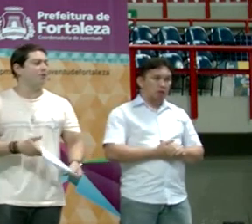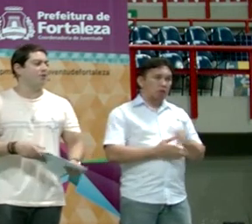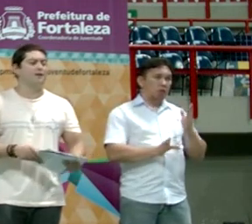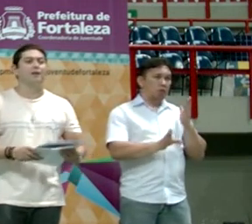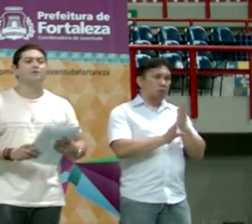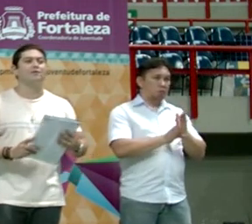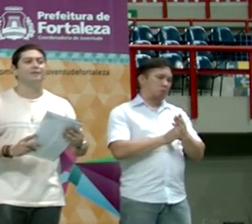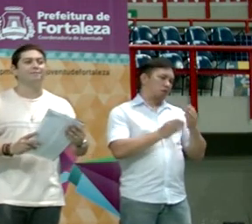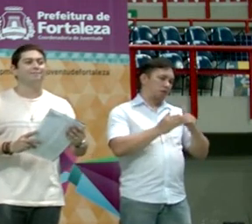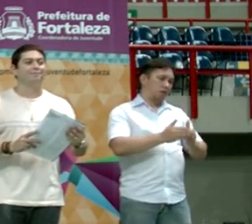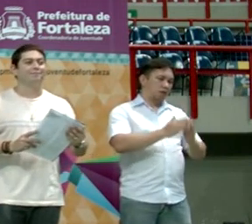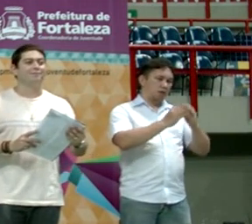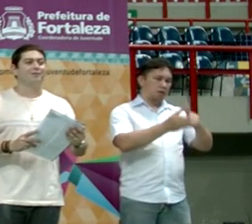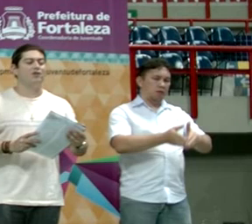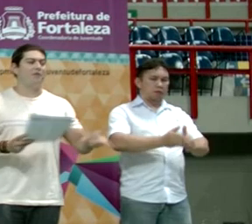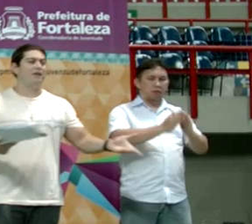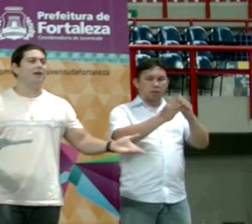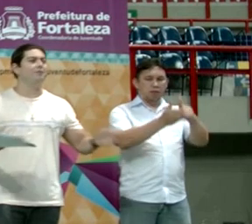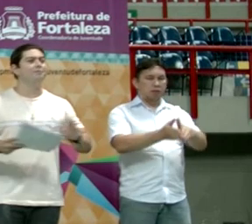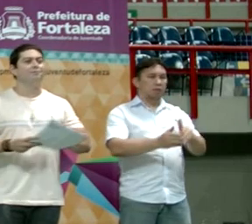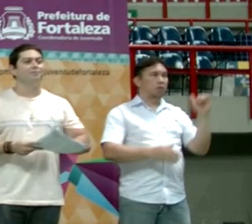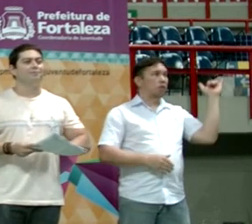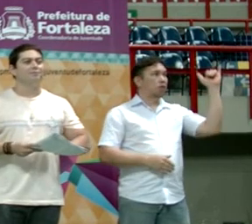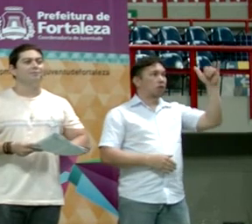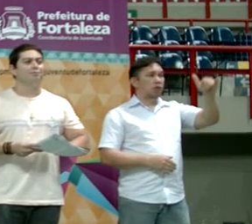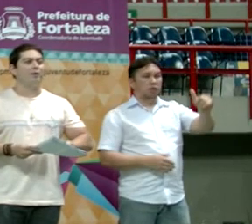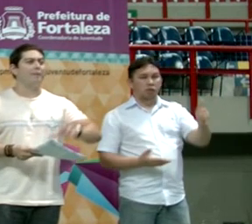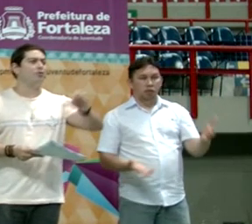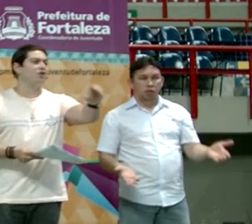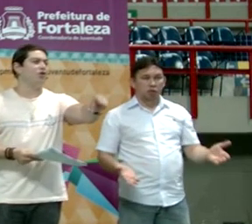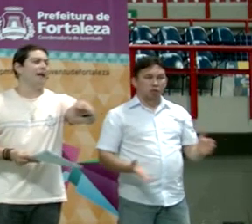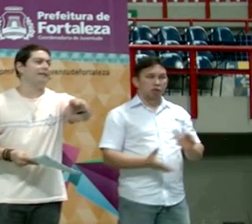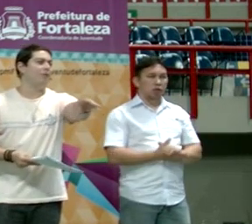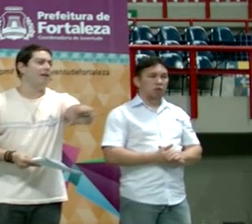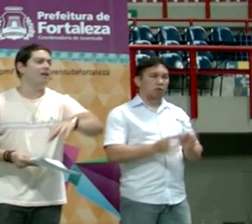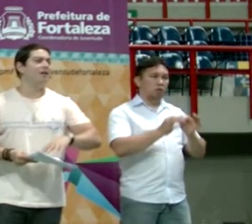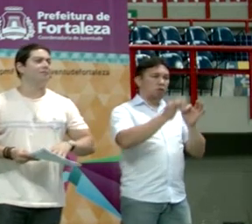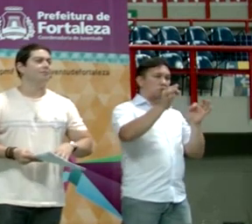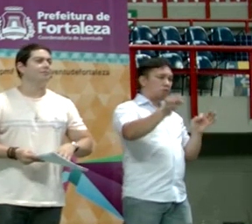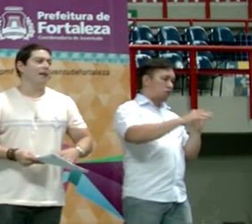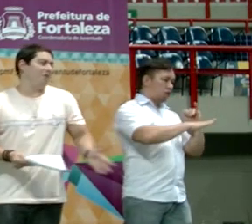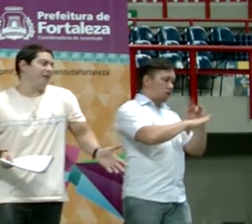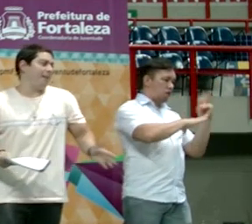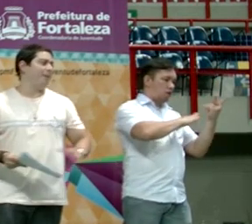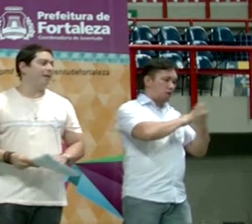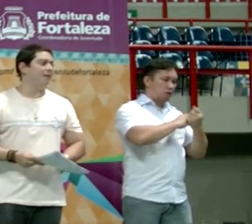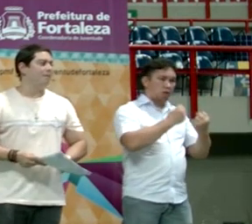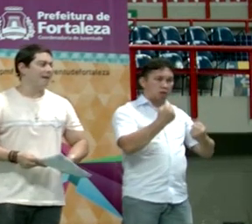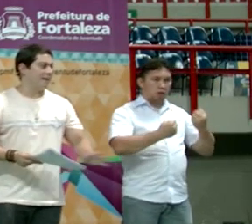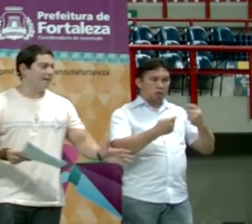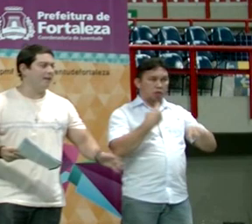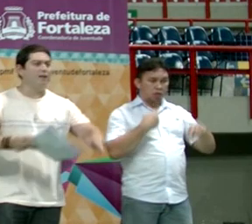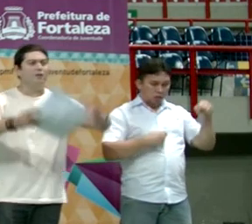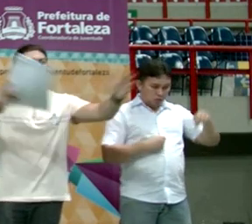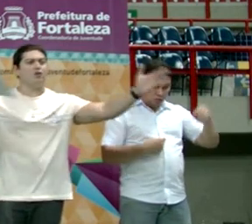deslocam pelos oceanos, de avião, porque é muito isolado, é uma ilha, aí não vale a pena. Mas aqui, na